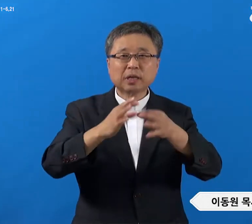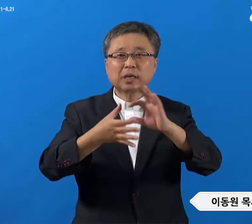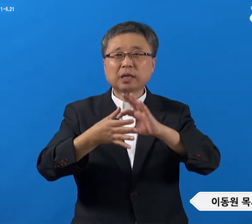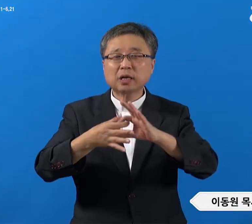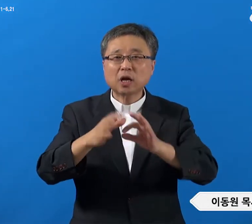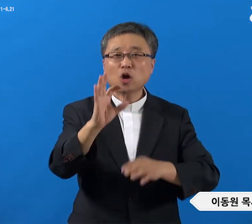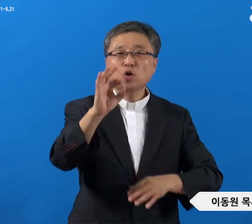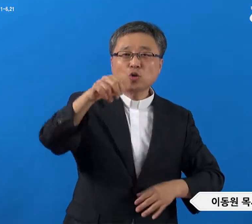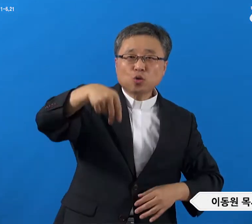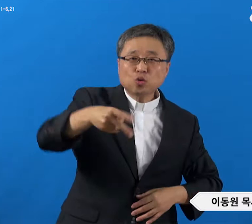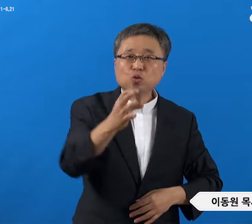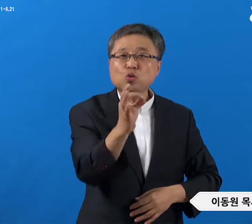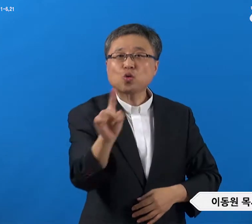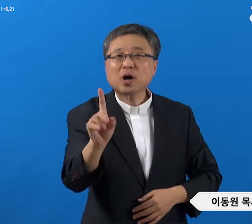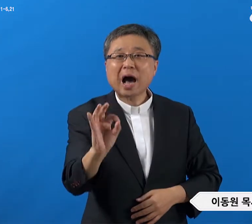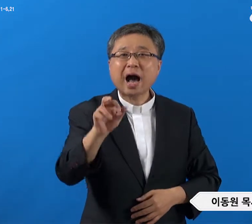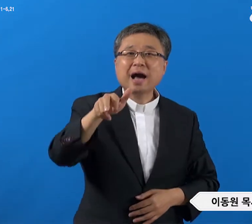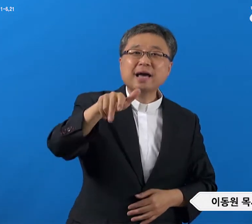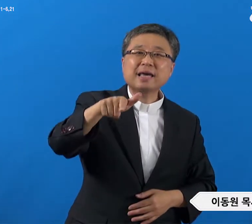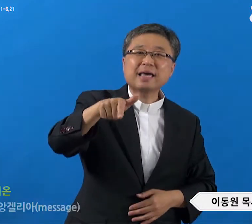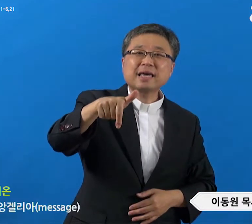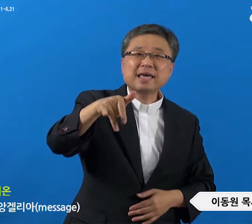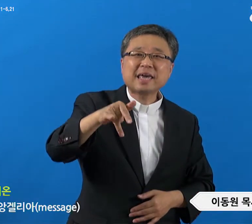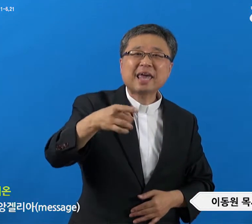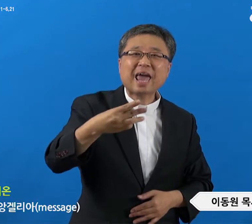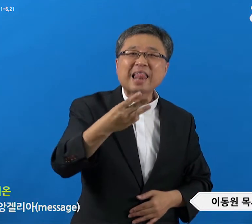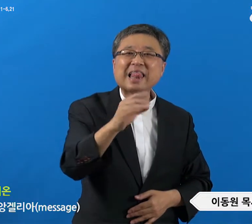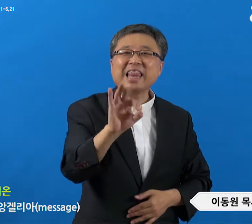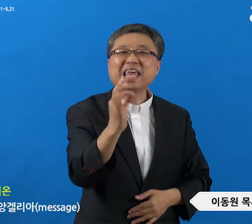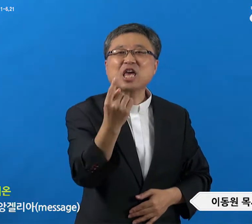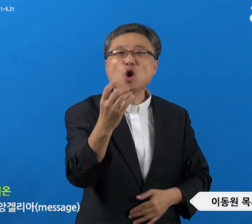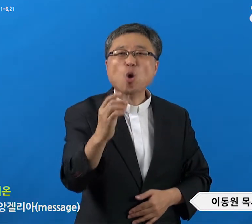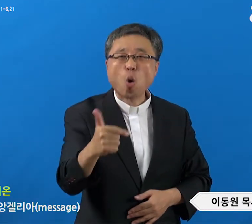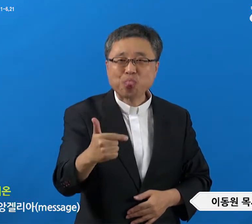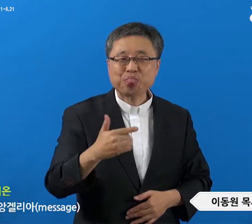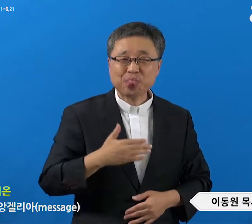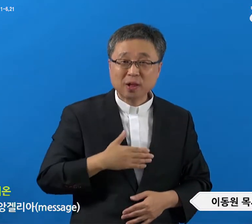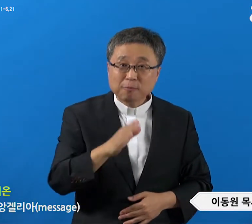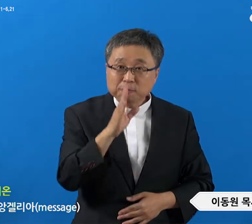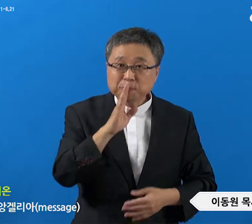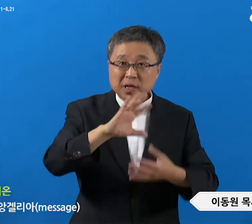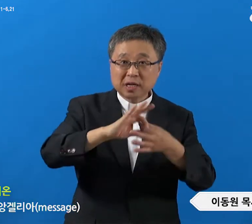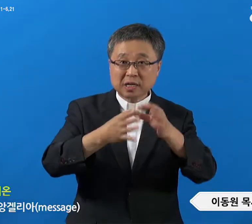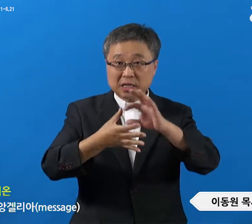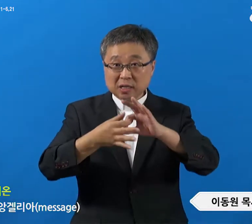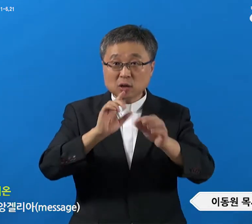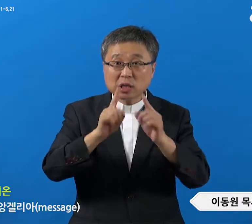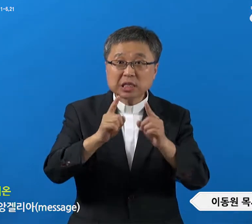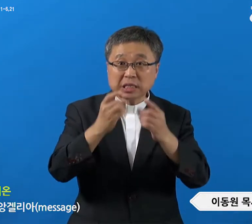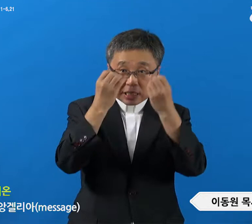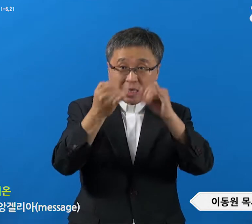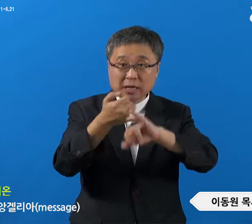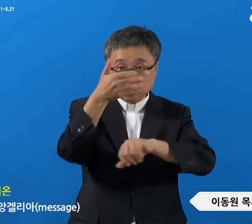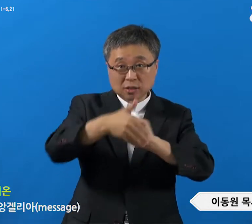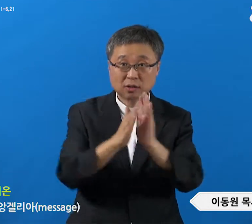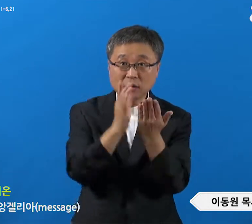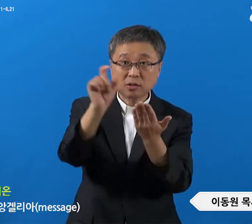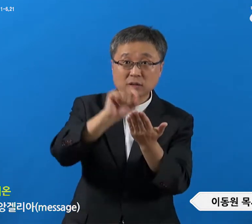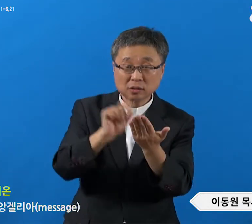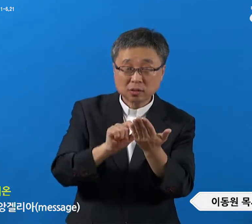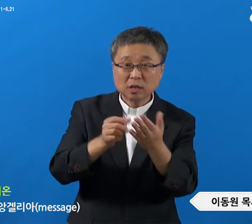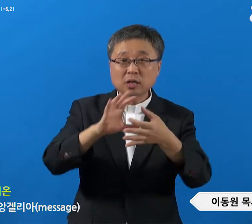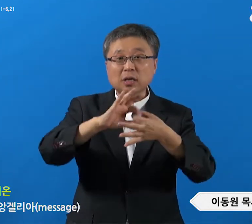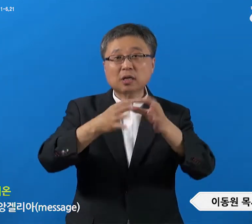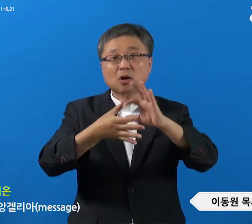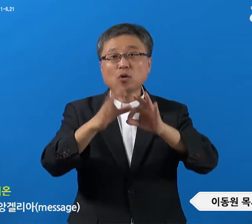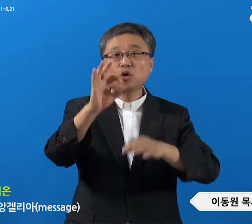히라보로 유앙겔리온 이렇게 말합니다. 본래 신약 성경은 그리스어로 히라보로 쓰여졌고 히라보로